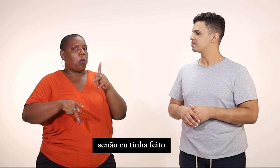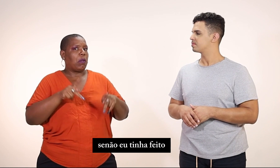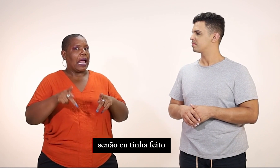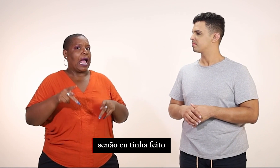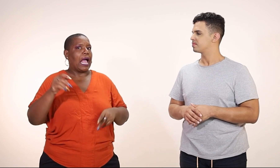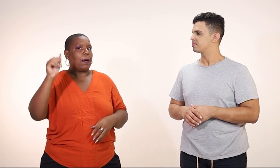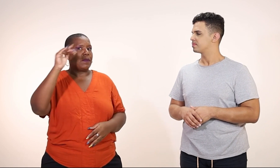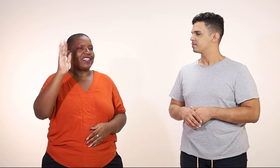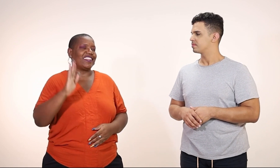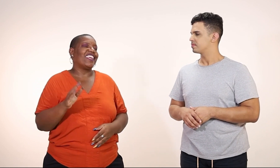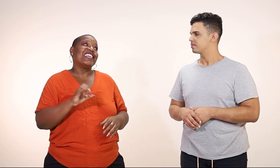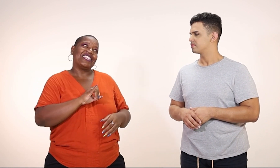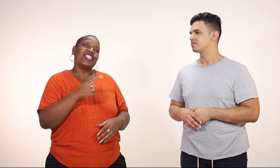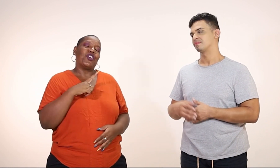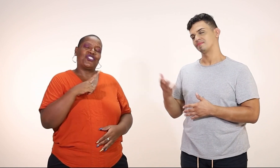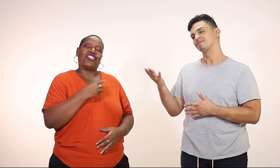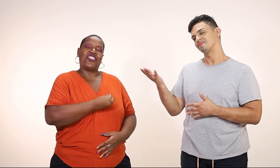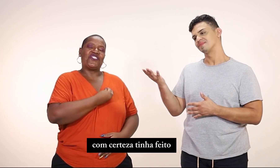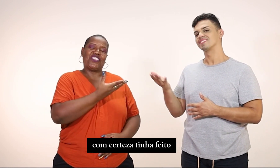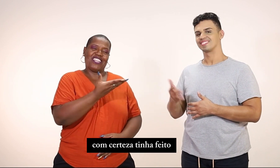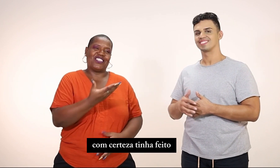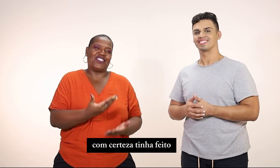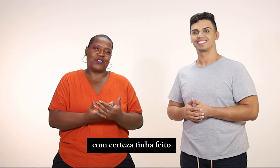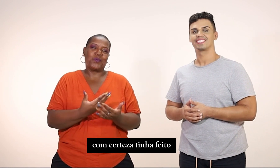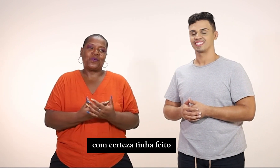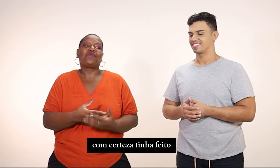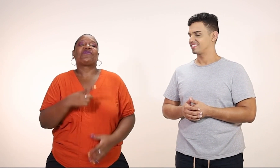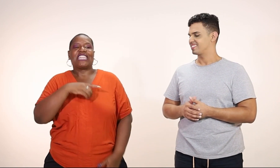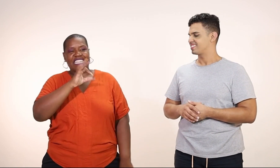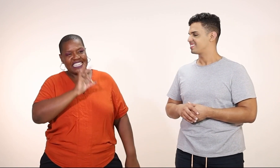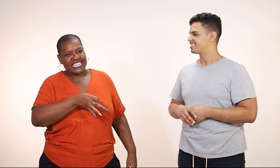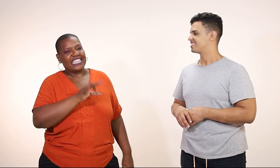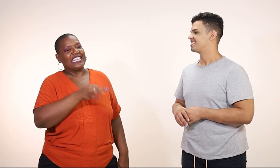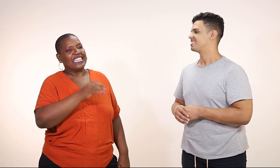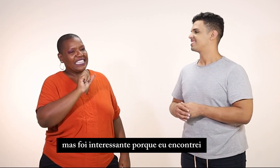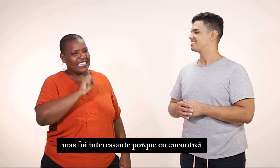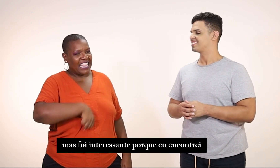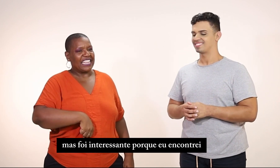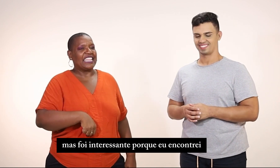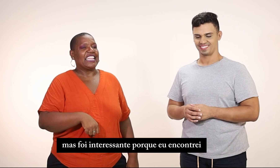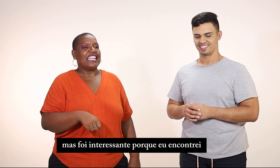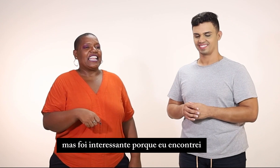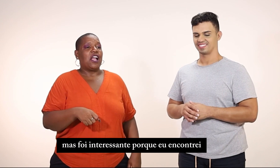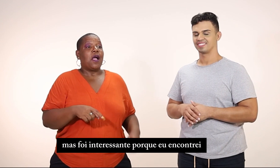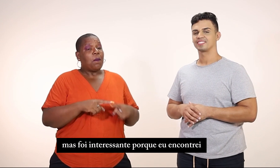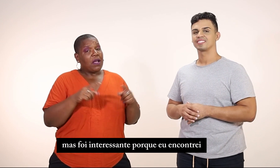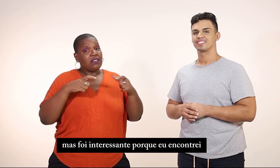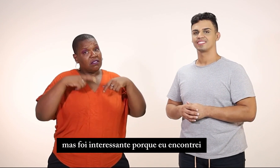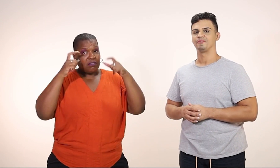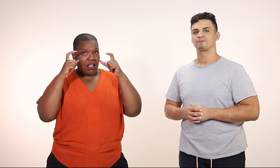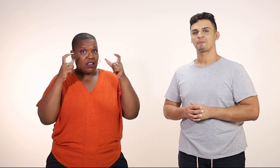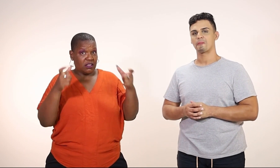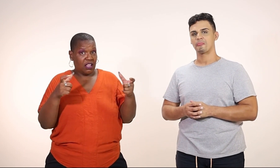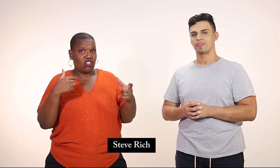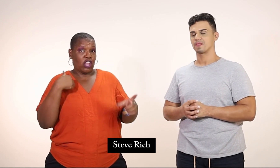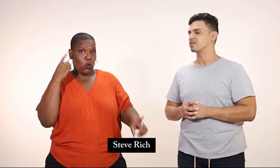feito. Olha só. Com certeza eu tinha feito. Mas foi interessante, porque eu encontrei Steve